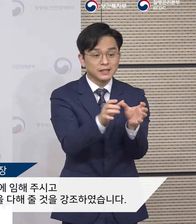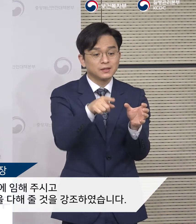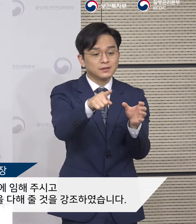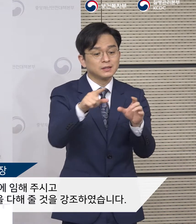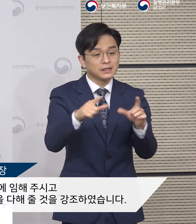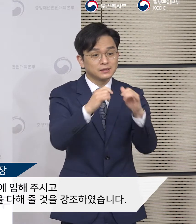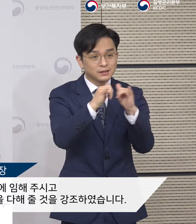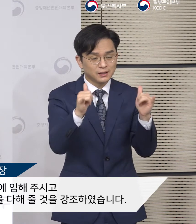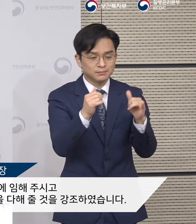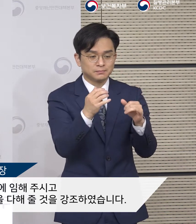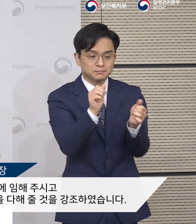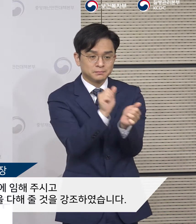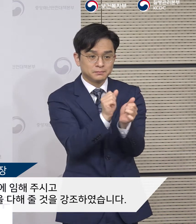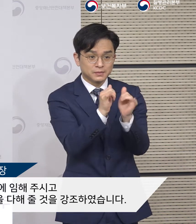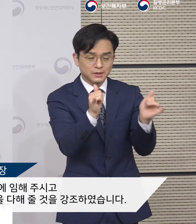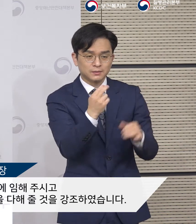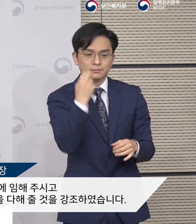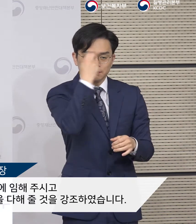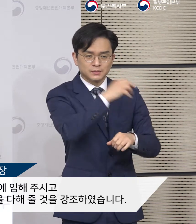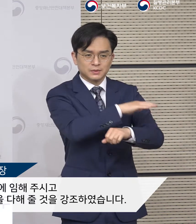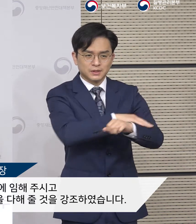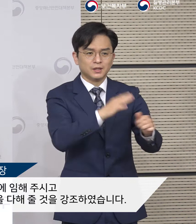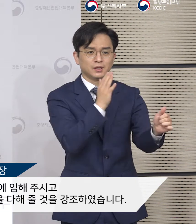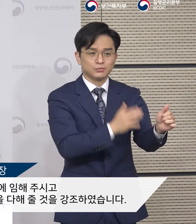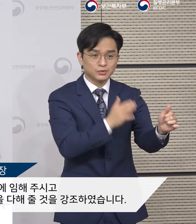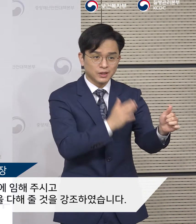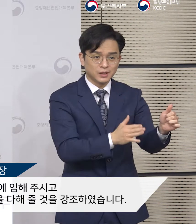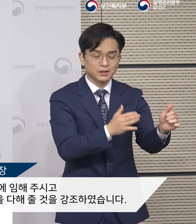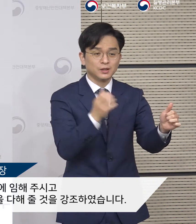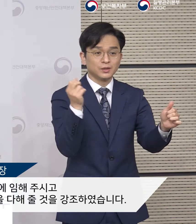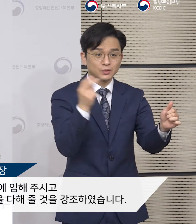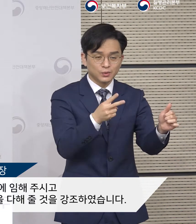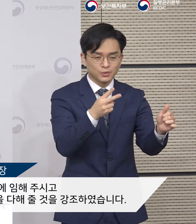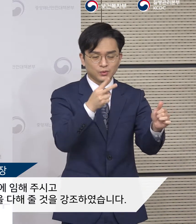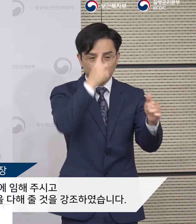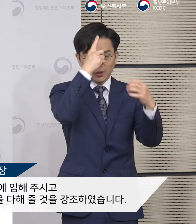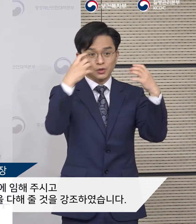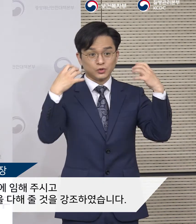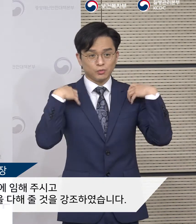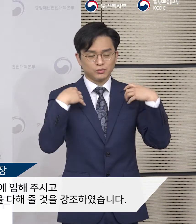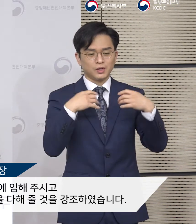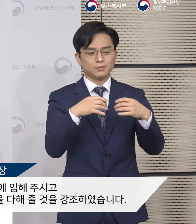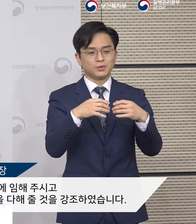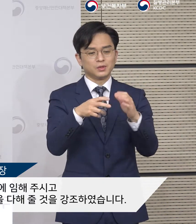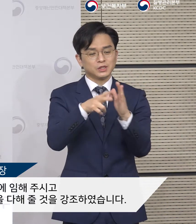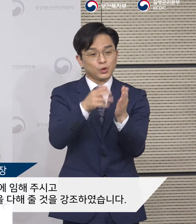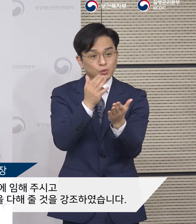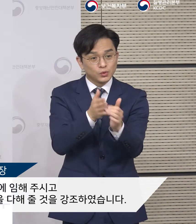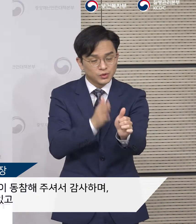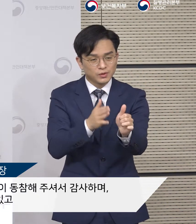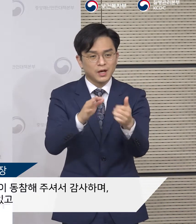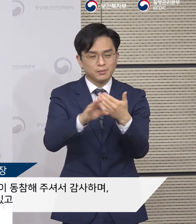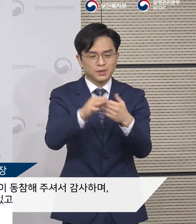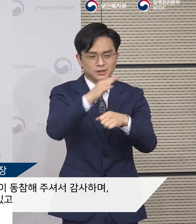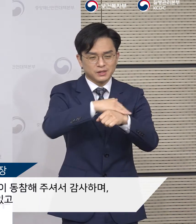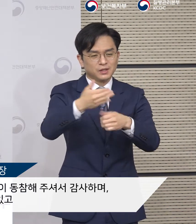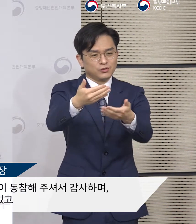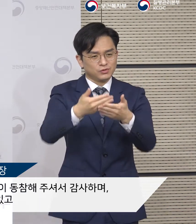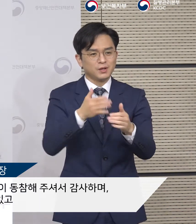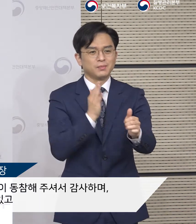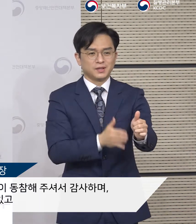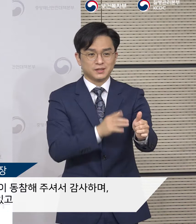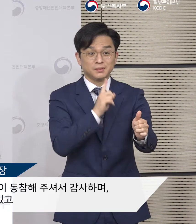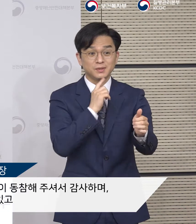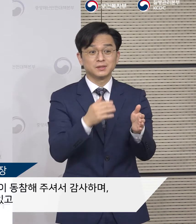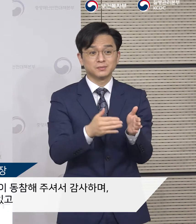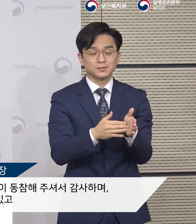임해 주시고 각 부처도 지자체 요청 자료나 협조에 최선을 다해 줄 것을 강조하였습니다. 또한